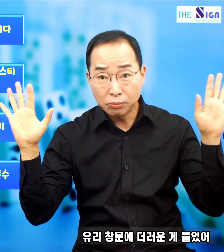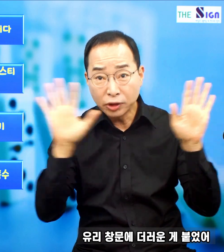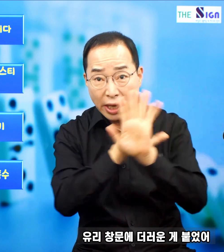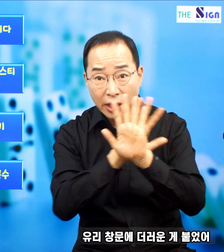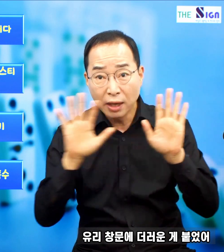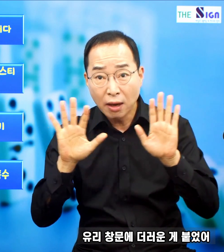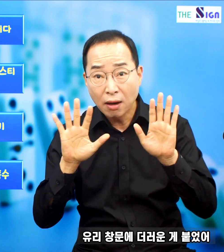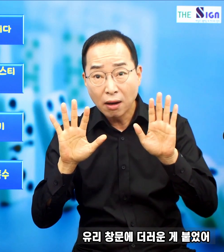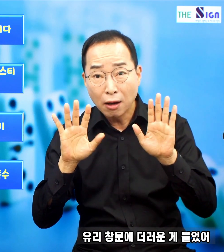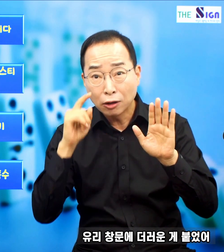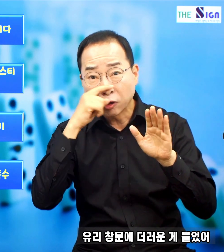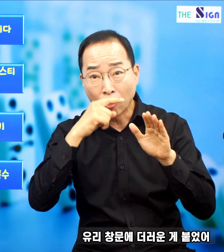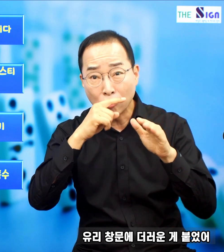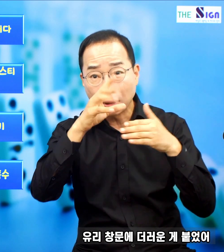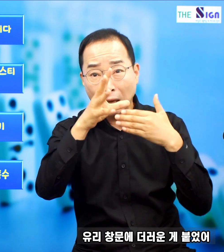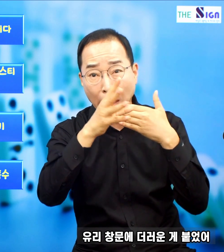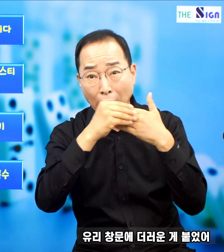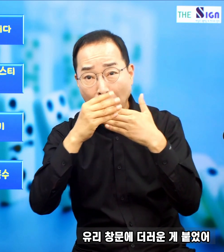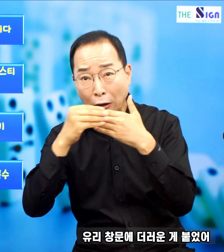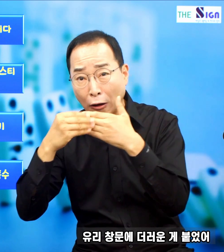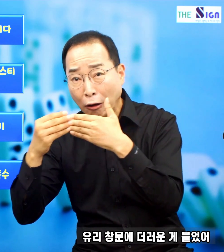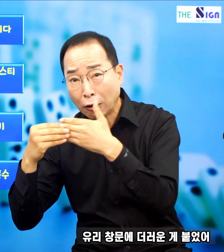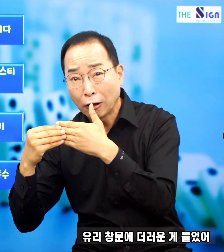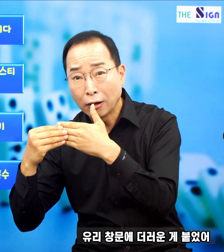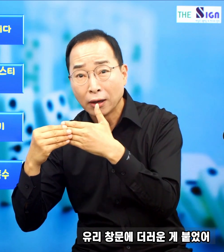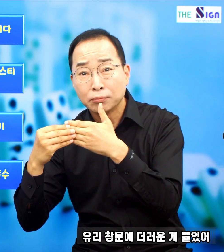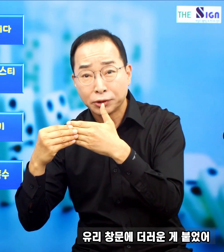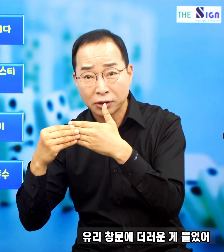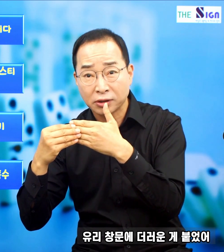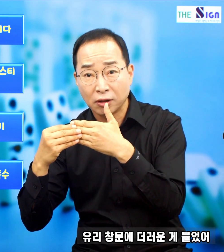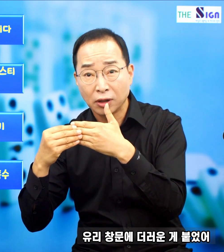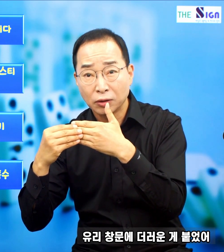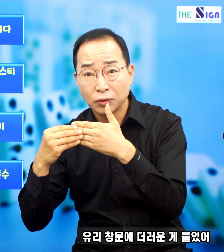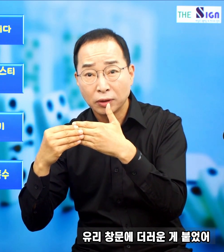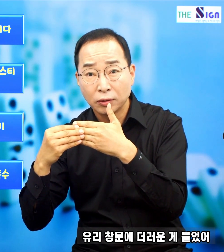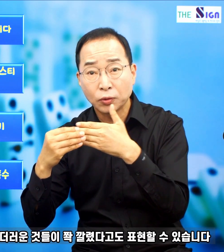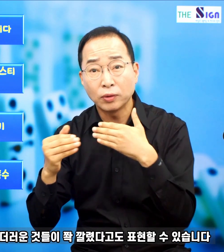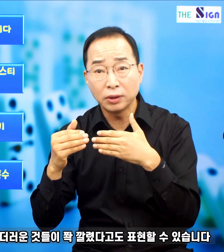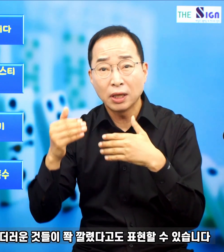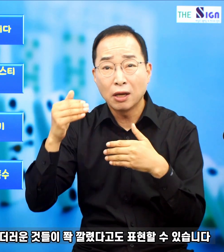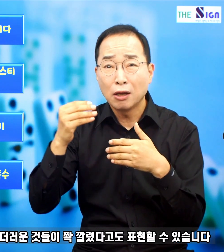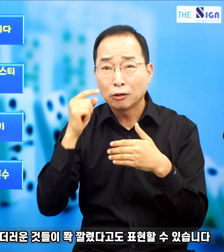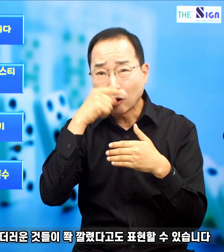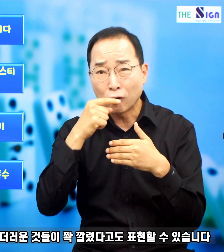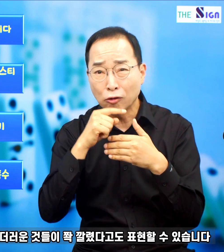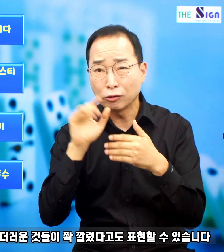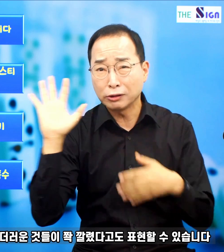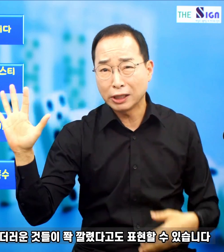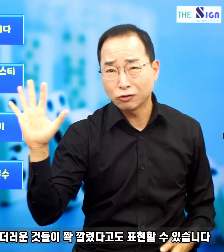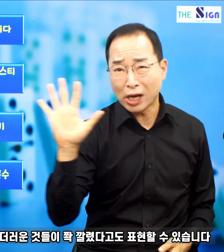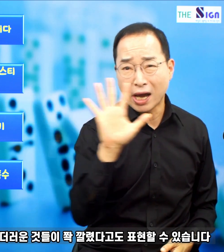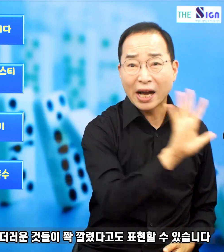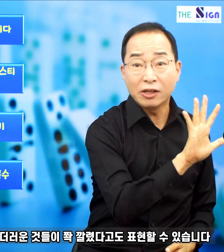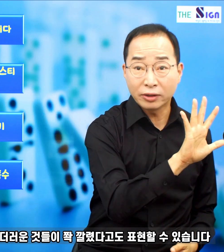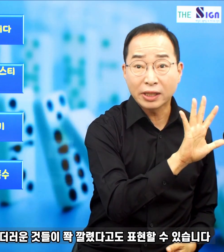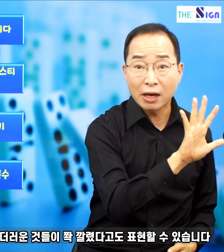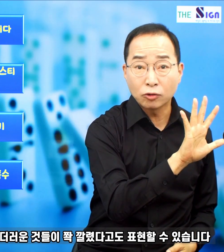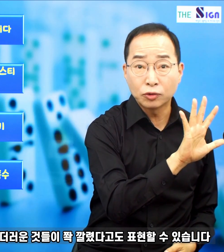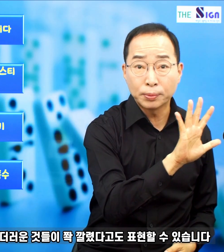유리창문에 더러운 게 붙었어. 또는 더러운 것들이 이렇게 쫙 깔렸다고도 표현할